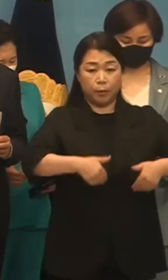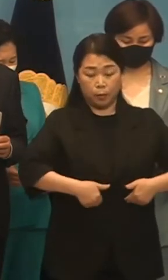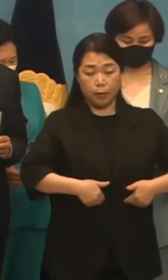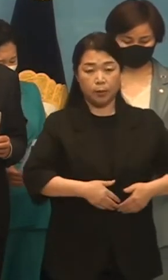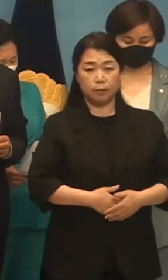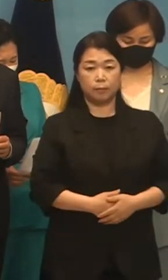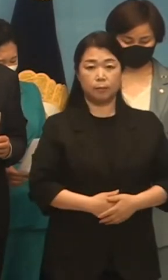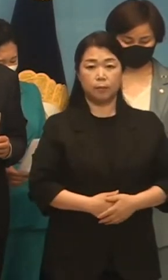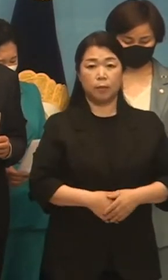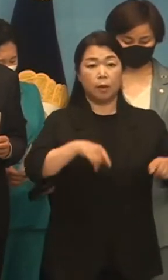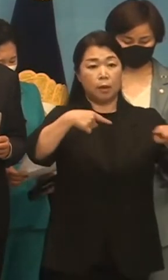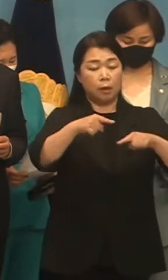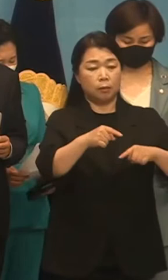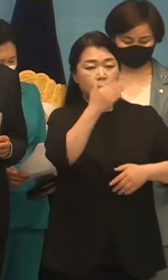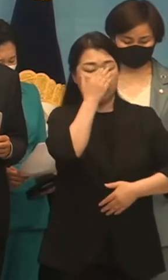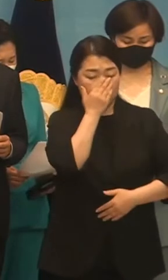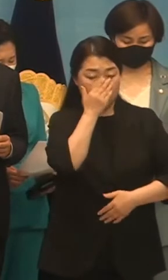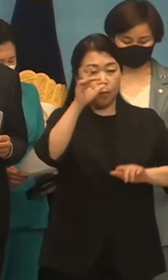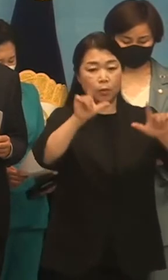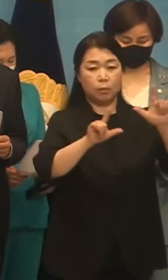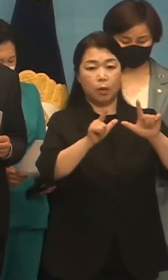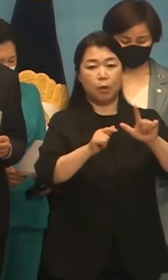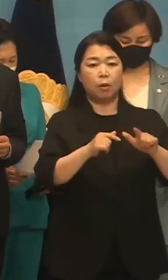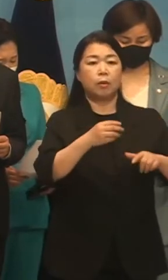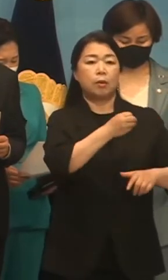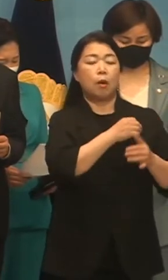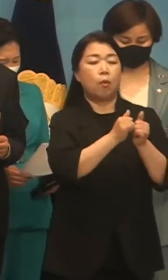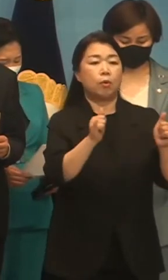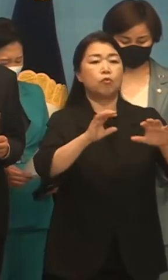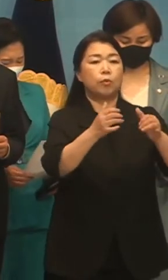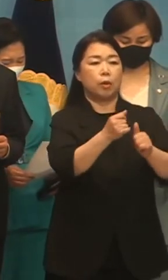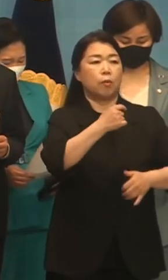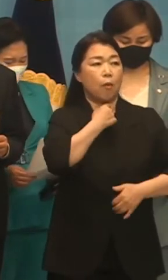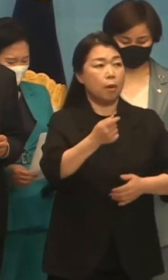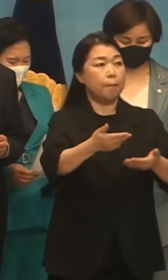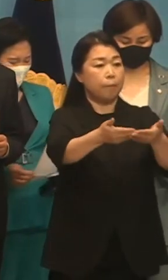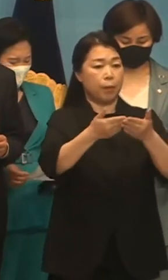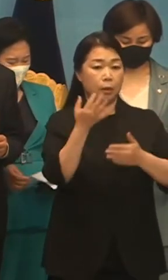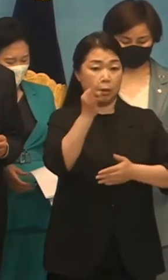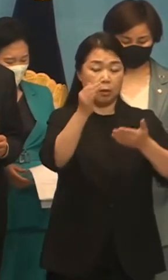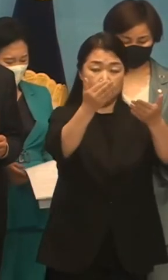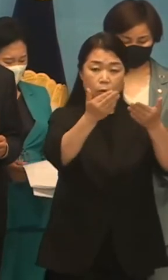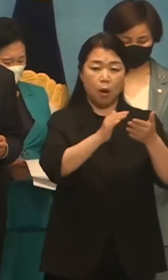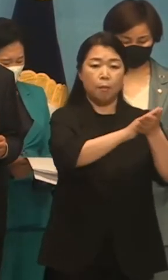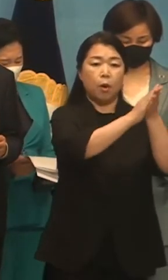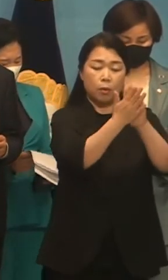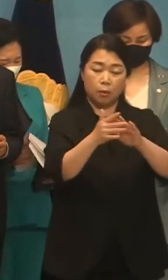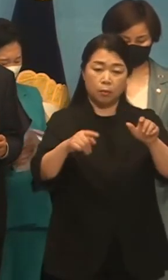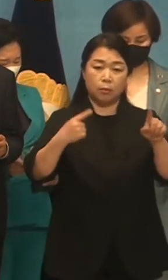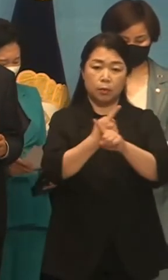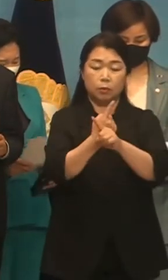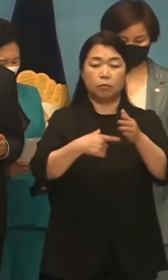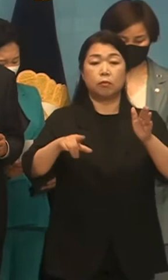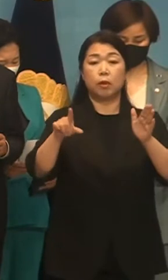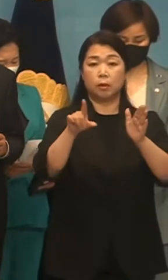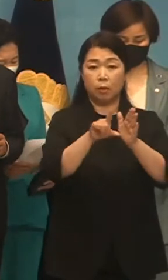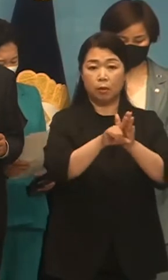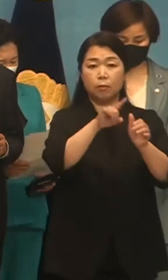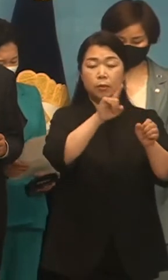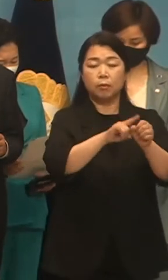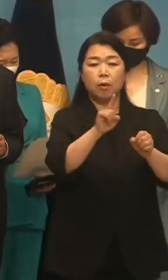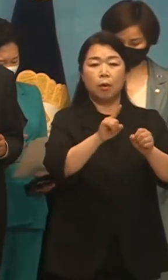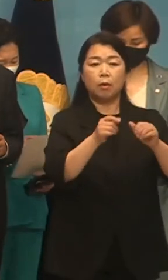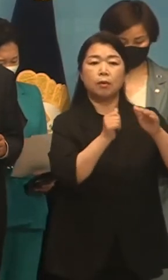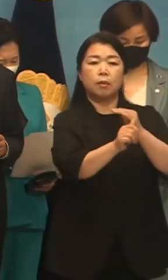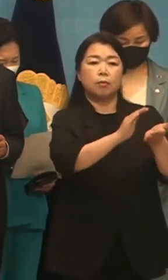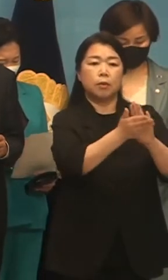필요합니다. 당이 겸허히 당원과 국민의 요구를 받아들이고 변화하고 혁신하기 위해서는 당원을